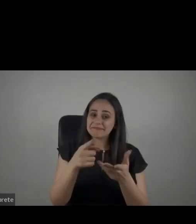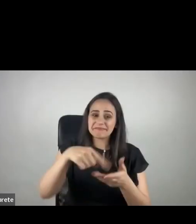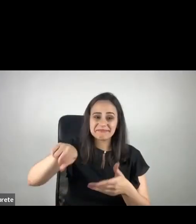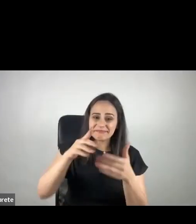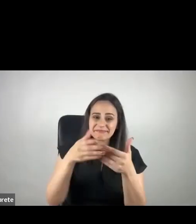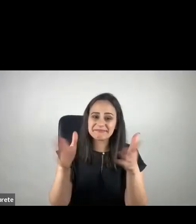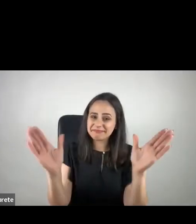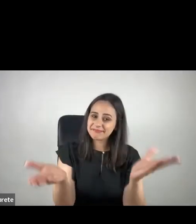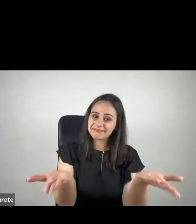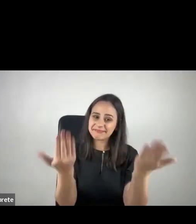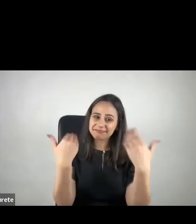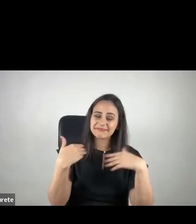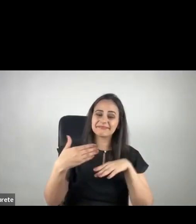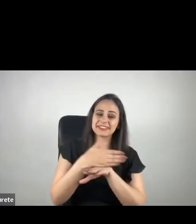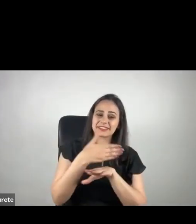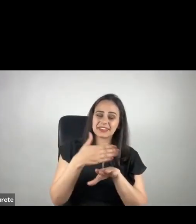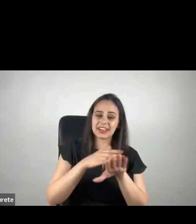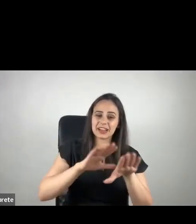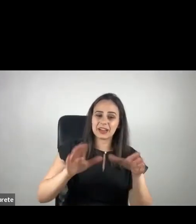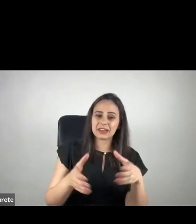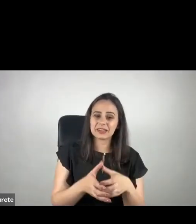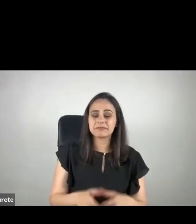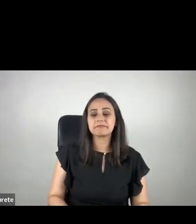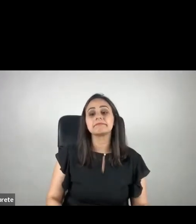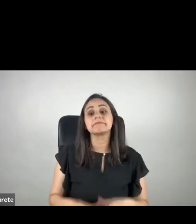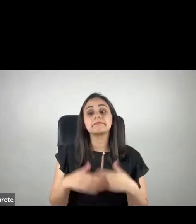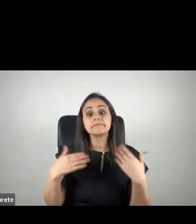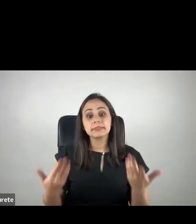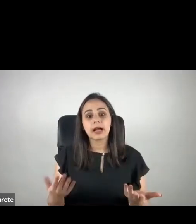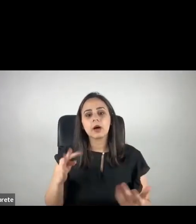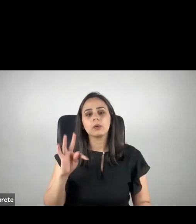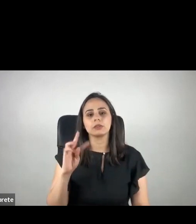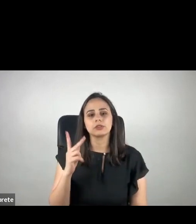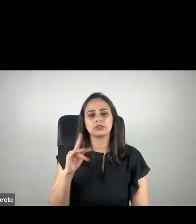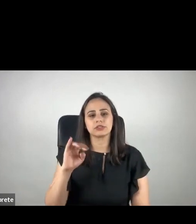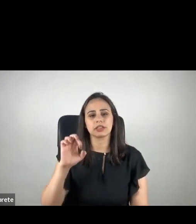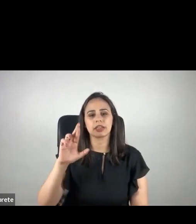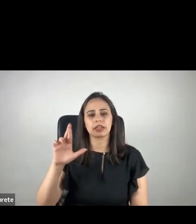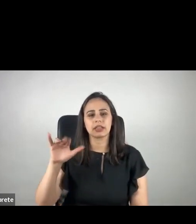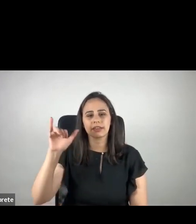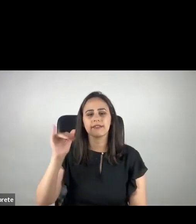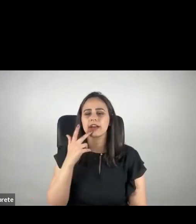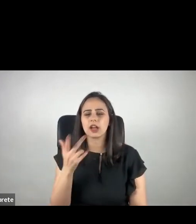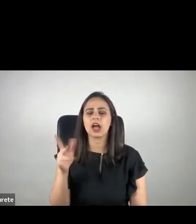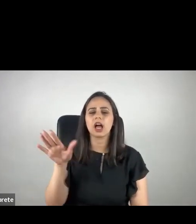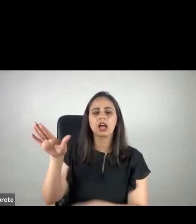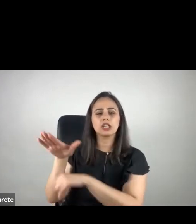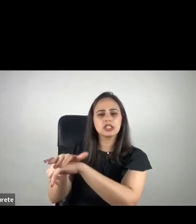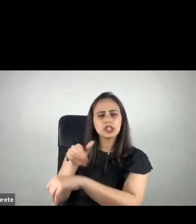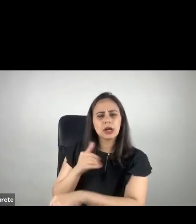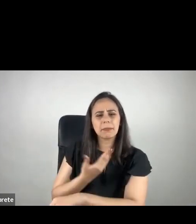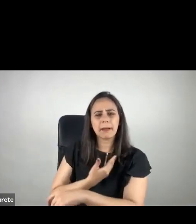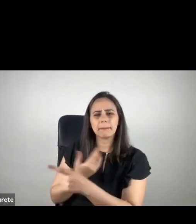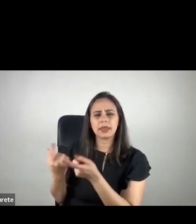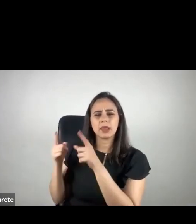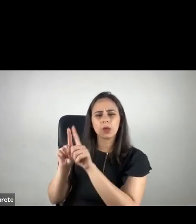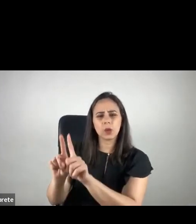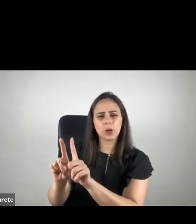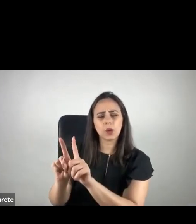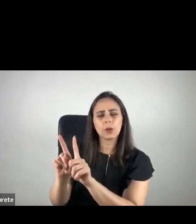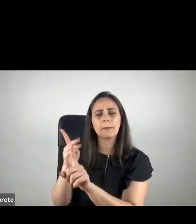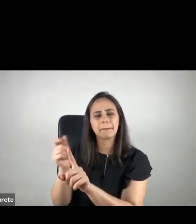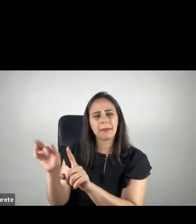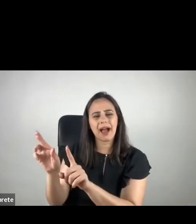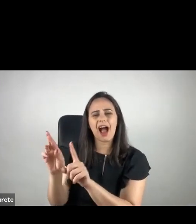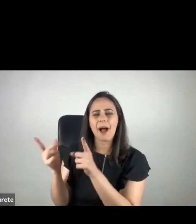E Thierry, uma hora você falou sobre, chame o seu amigo que faz leitura labial para ir para o bar. E eu